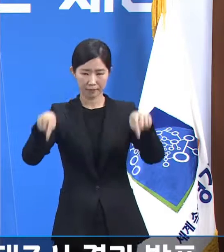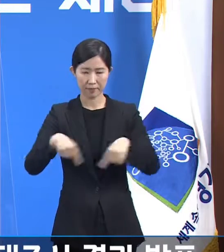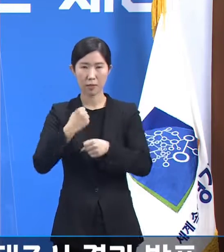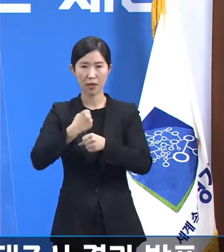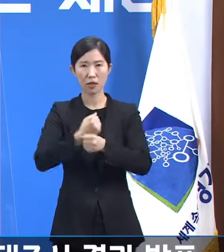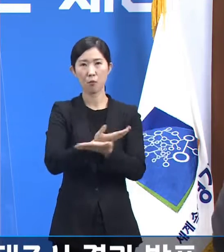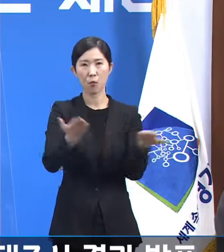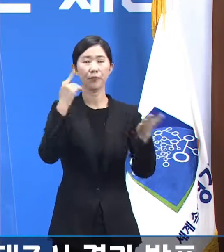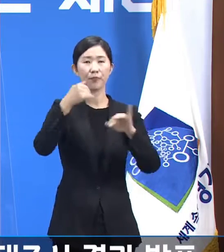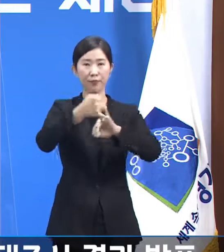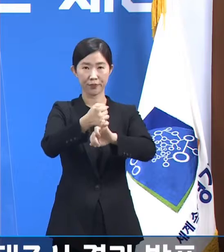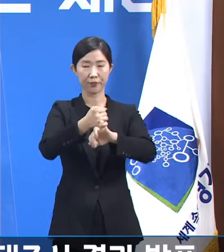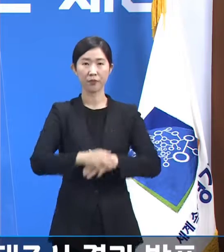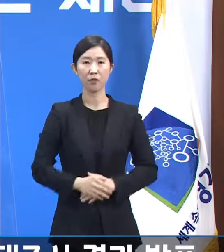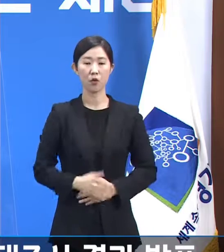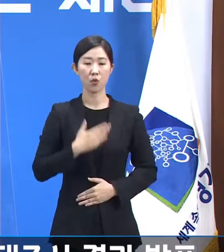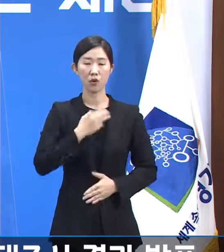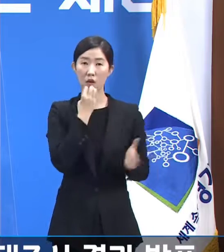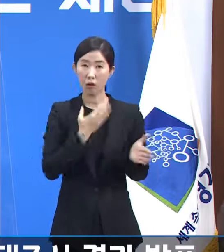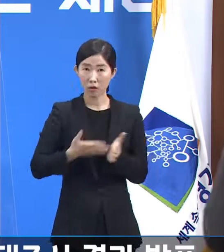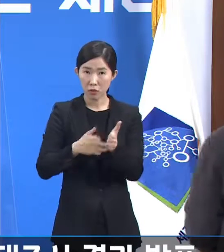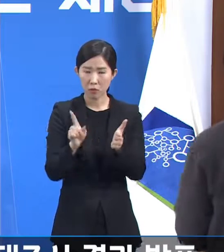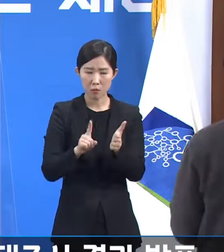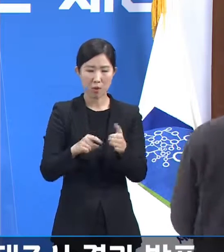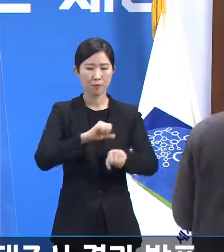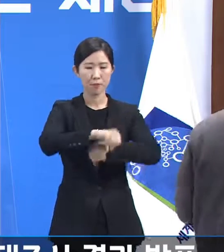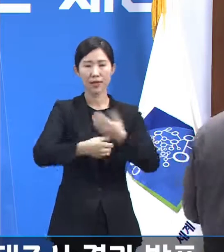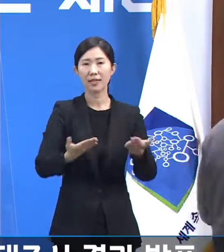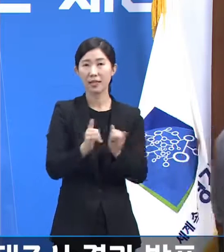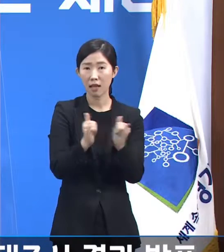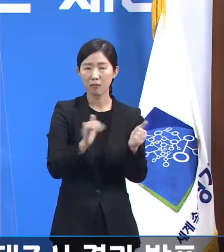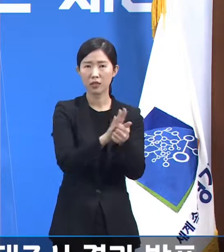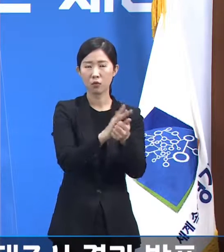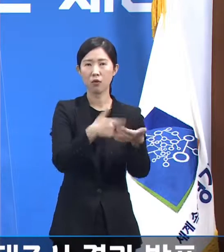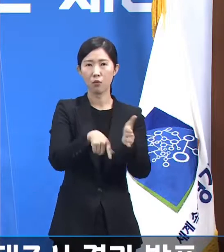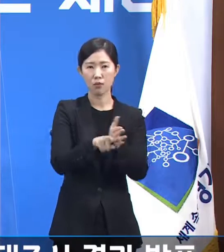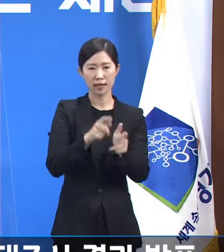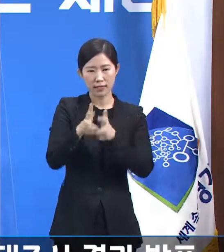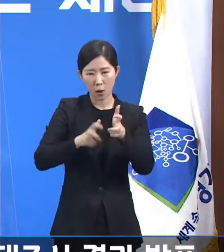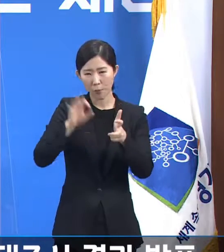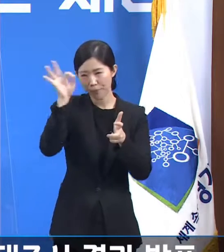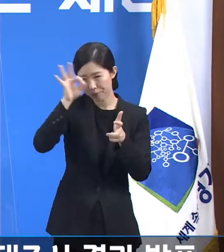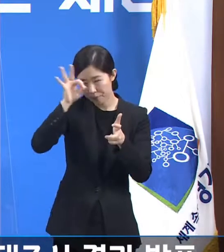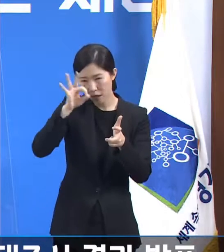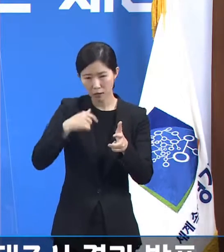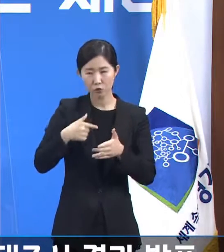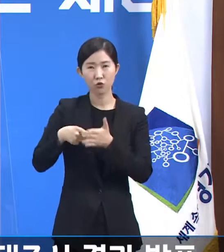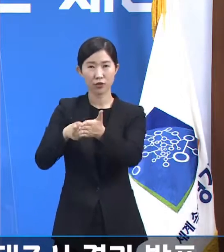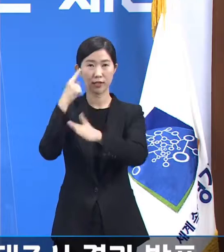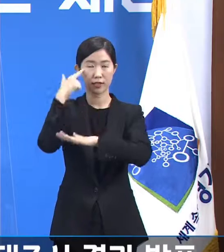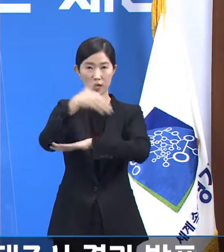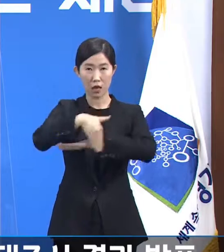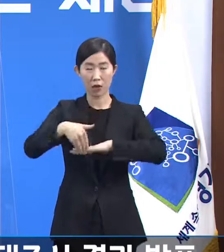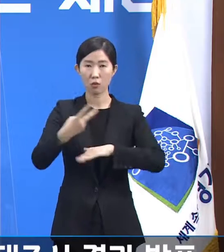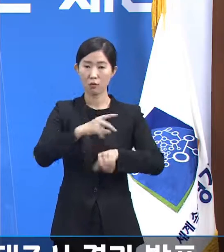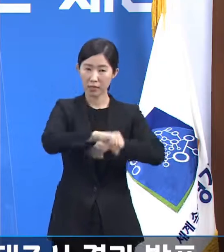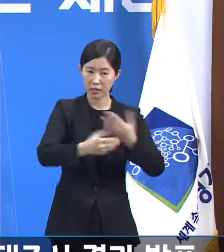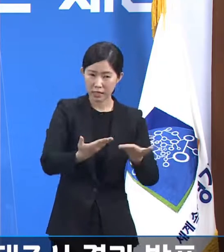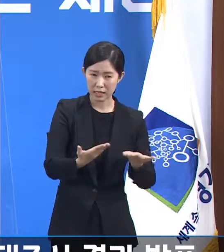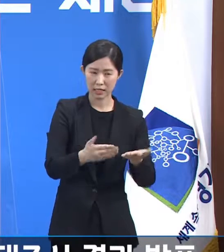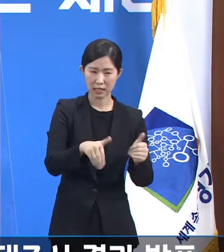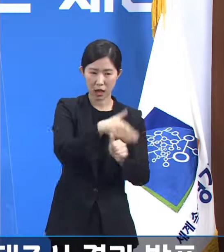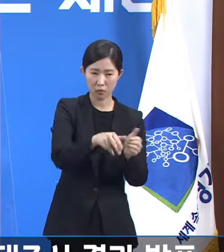앞으로도 프리랜서들을 지원할 수 있는 사업들을 지속적으로 발굴하여 추진하고 프리랜서 문제에 선도적으로